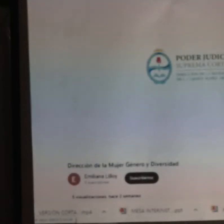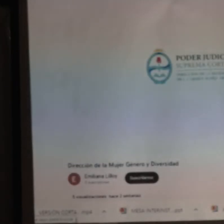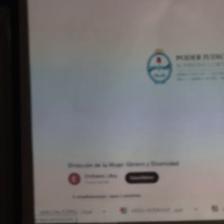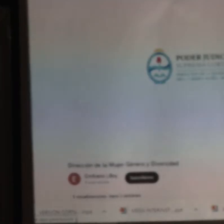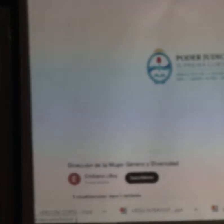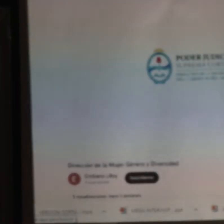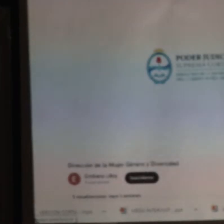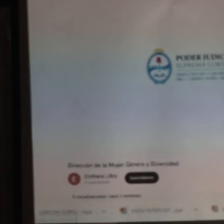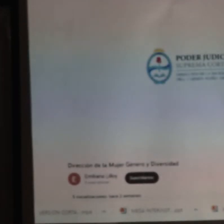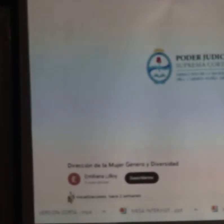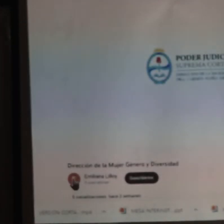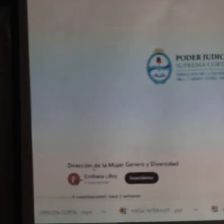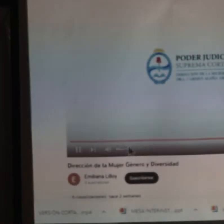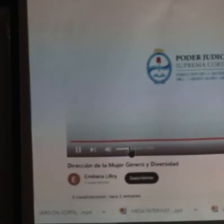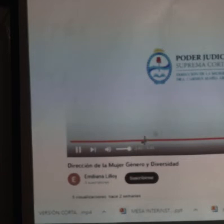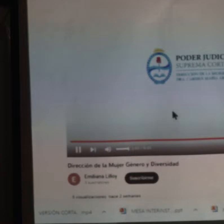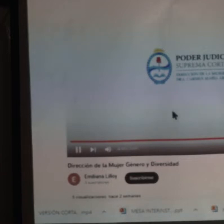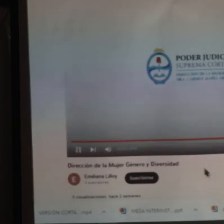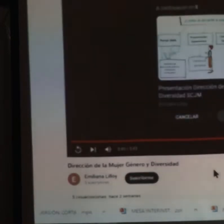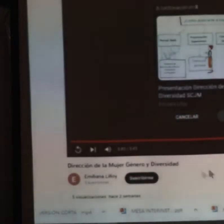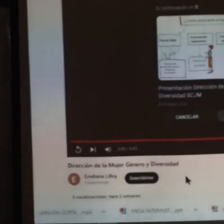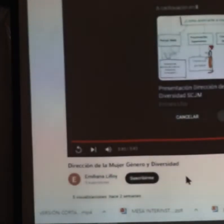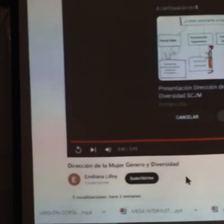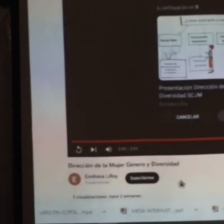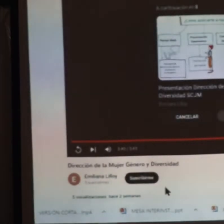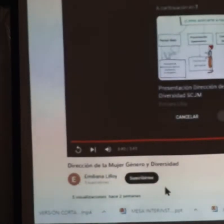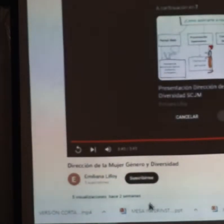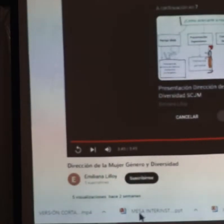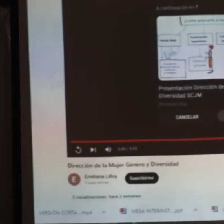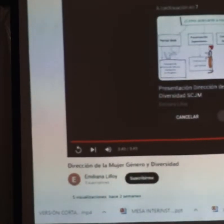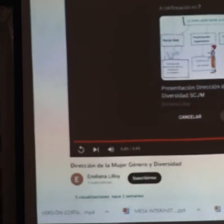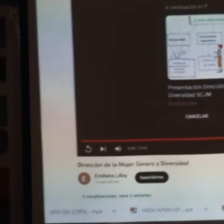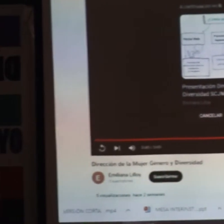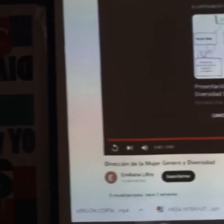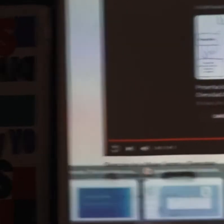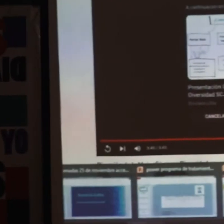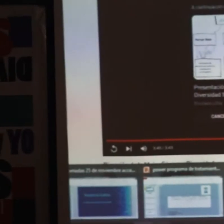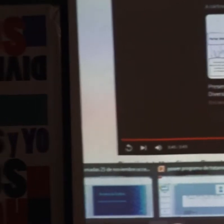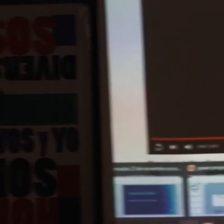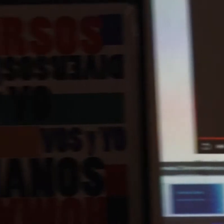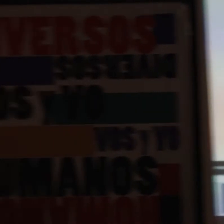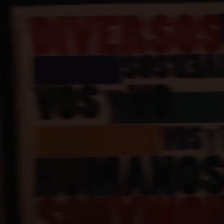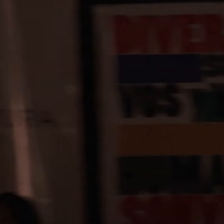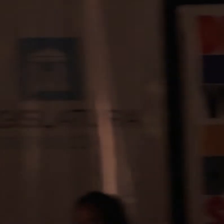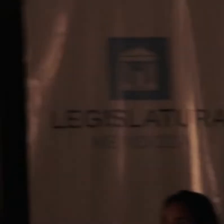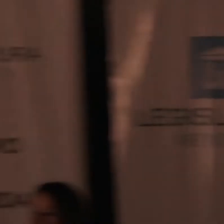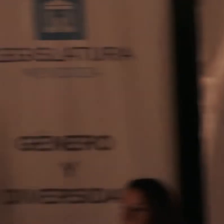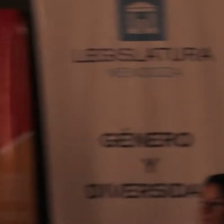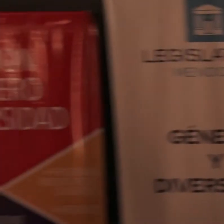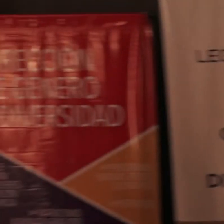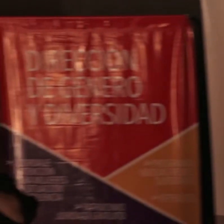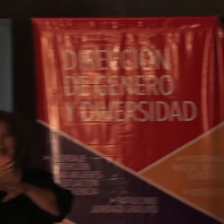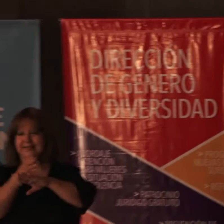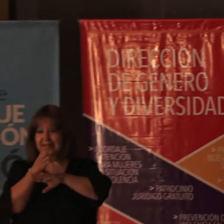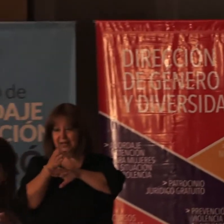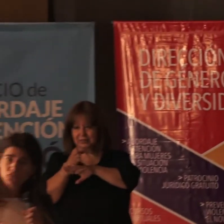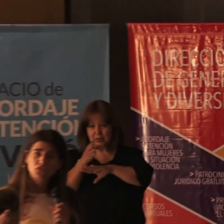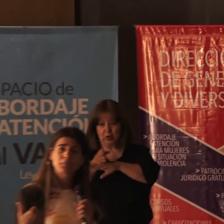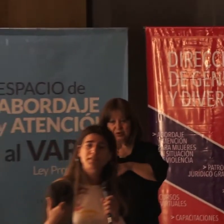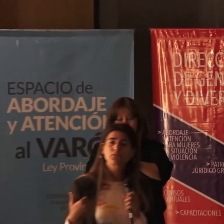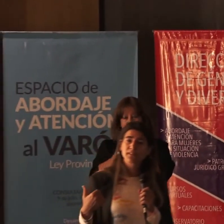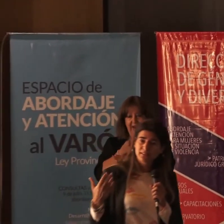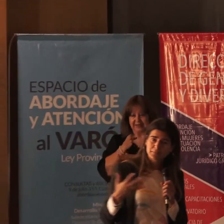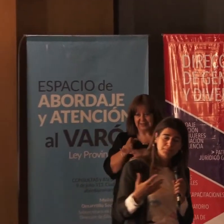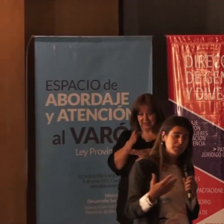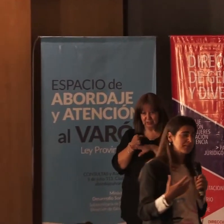Bueno, vieron ahí resume bastante lo que hacemos nosotras. A mí me gustaría contarles sumariamente cuál es el acceso, cómo acceden las personas a